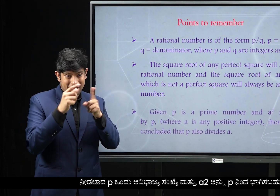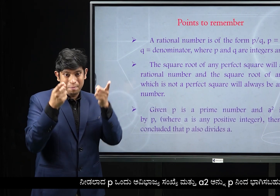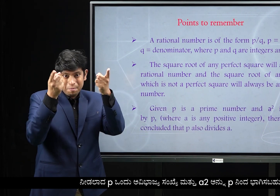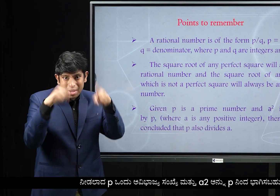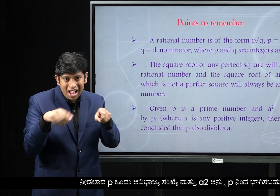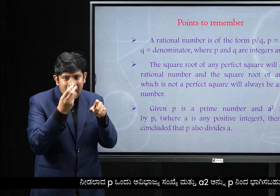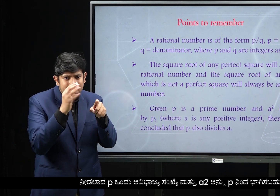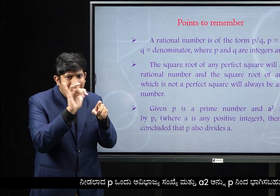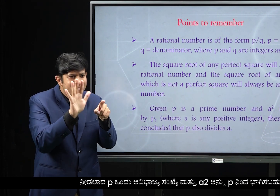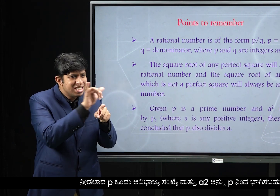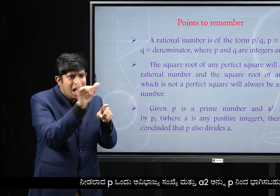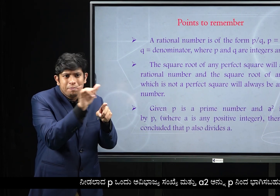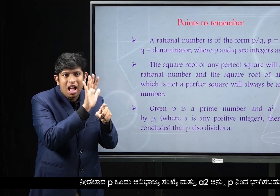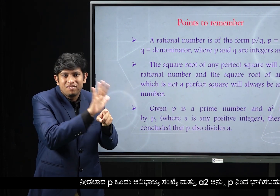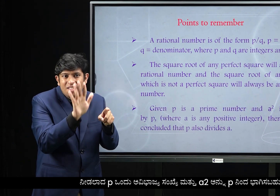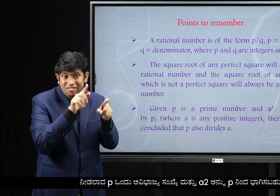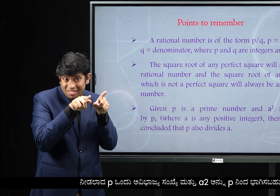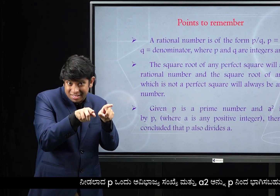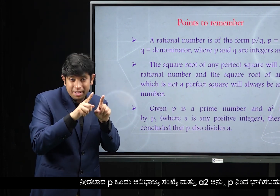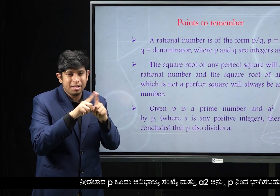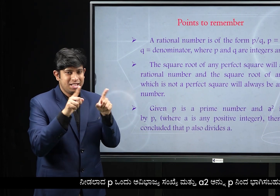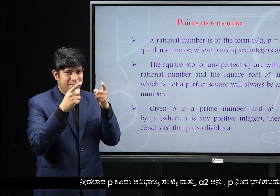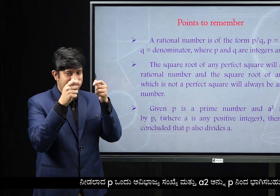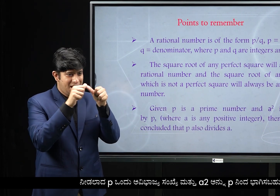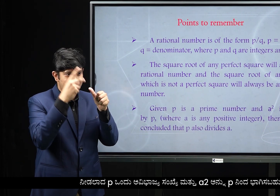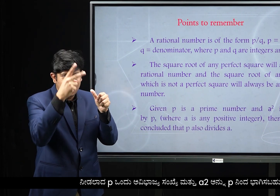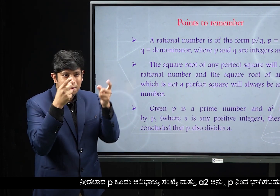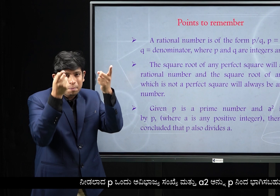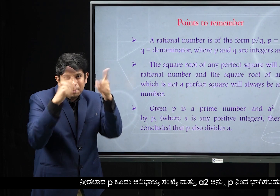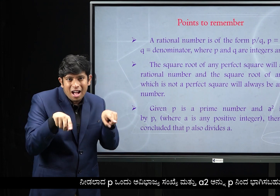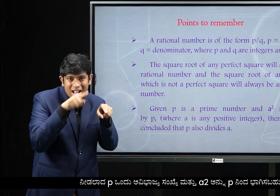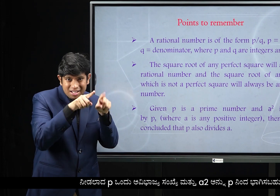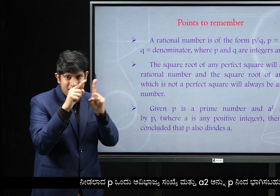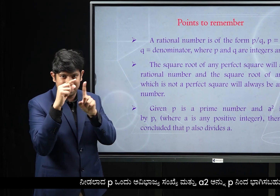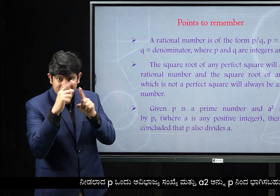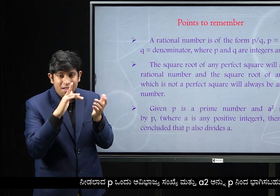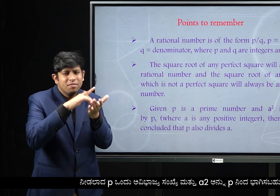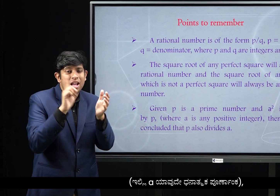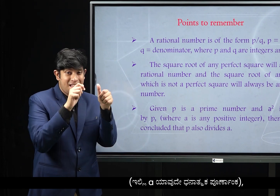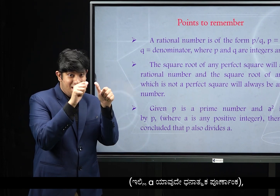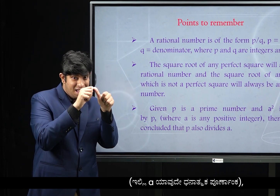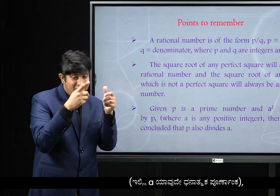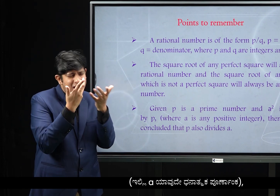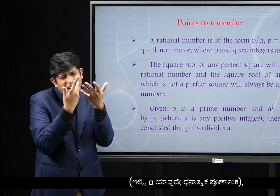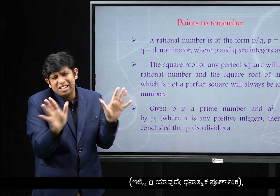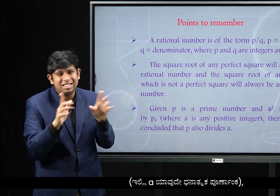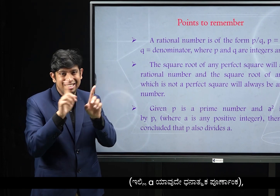ನೀಡಲಾದ ಪಿ ಒಂದು ಅವಿಭಾಜ್ಯ ಸಂಖ್ಯೆ ಮತ್ತು a2 ಅನ್ನು p ನಿಂದ ಭಾಗಿಸಬಹುದು. ಇಲ್ಲಿ a ಯಾವುದೇ